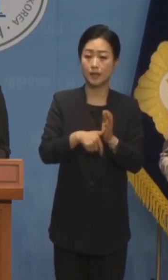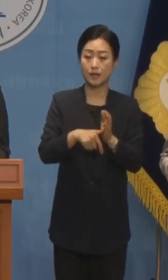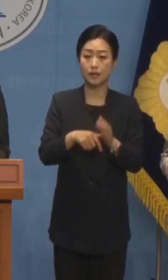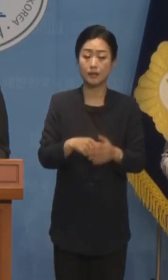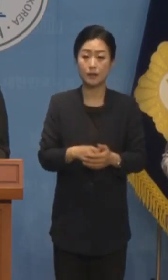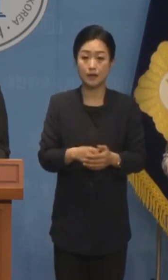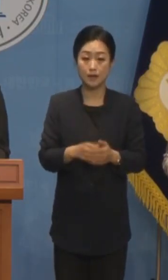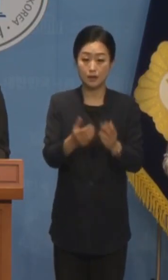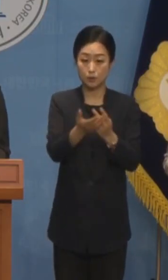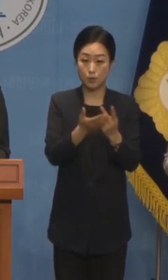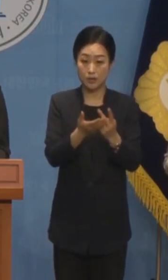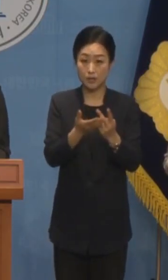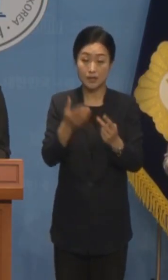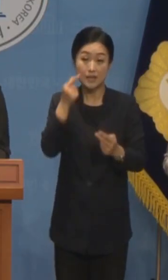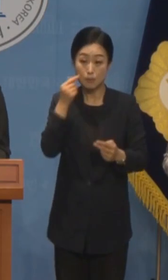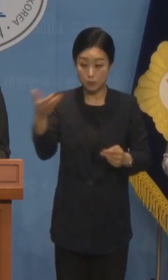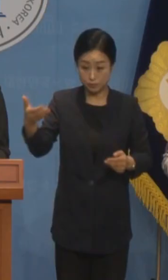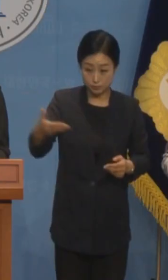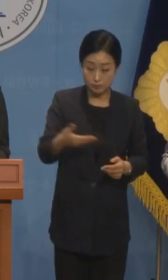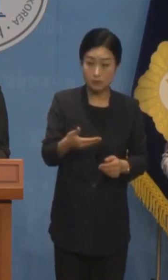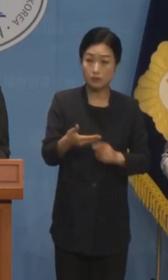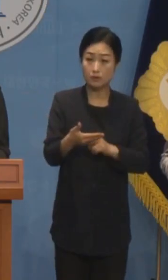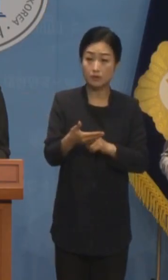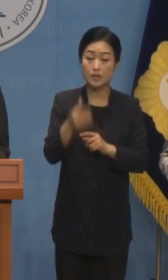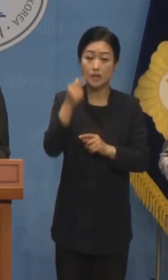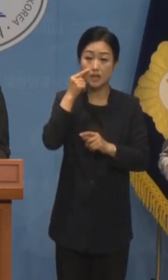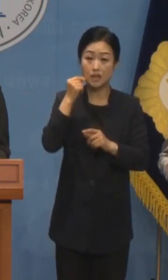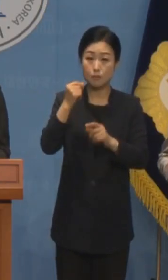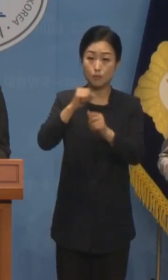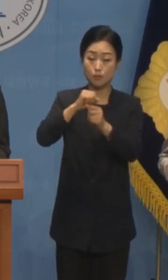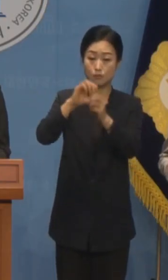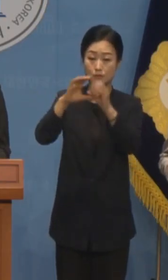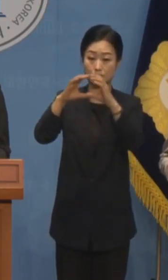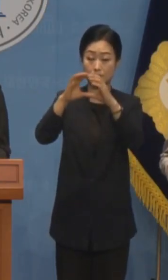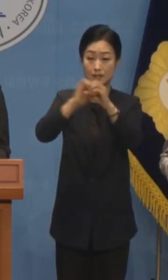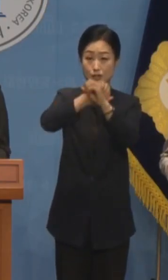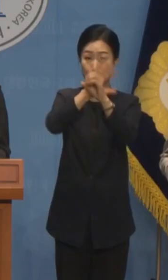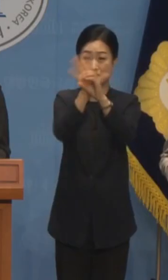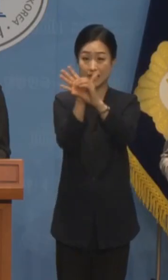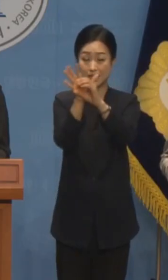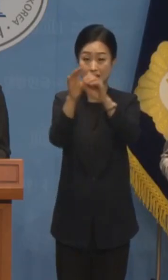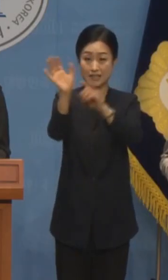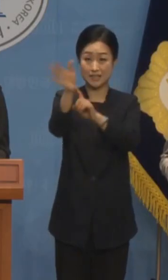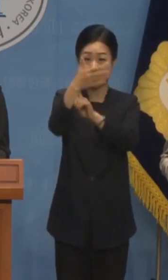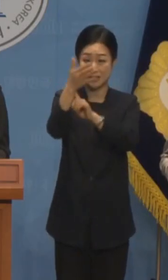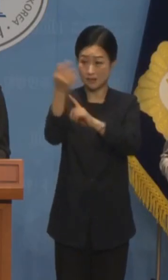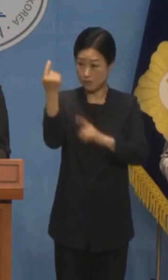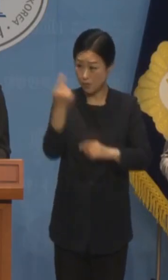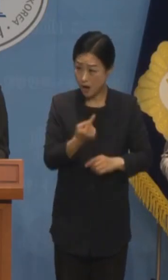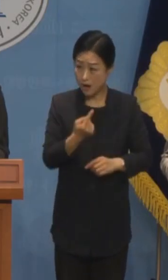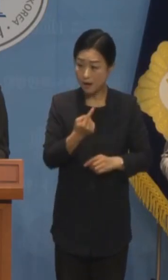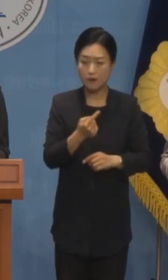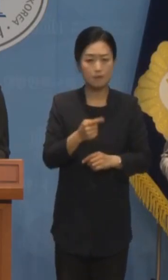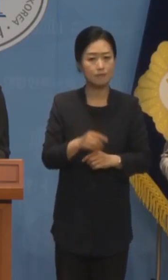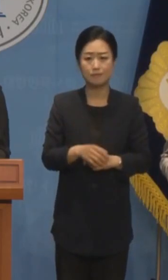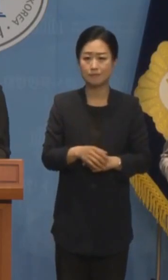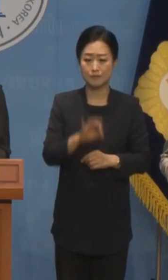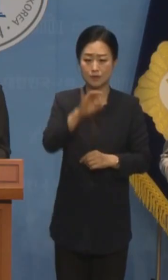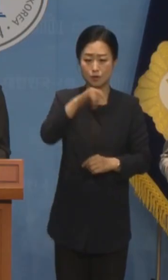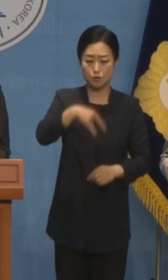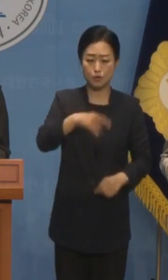우길기를 공식적으로 달고 들어오겠다고 하고 있습니다. 일본군 위안부 피해자들이 볼